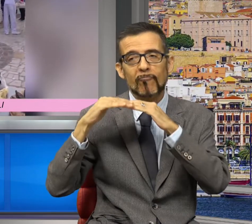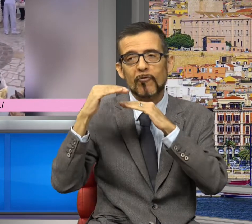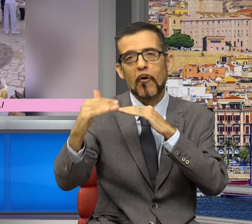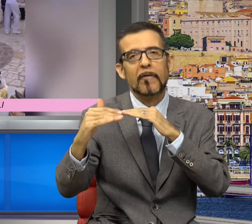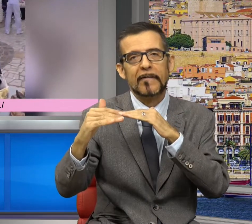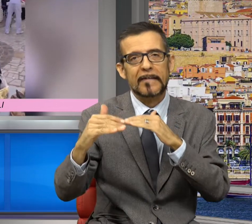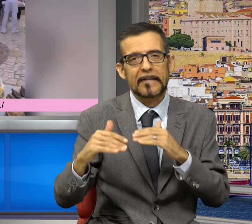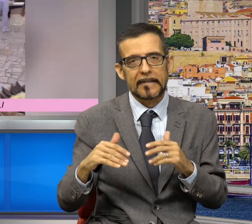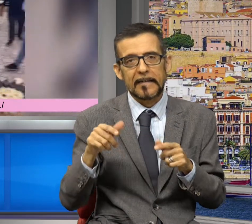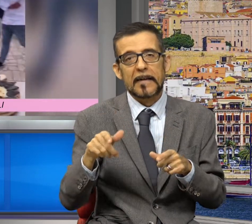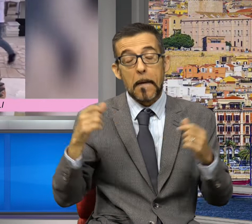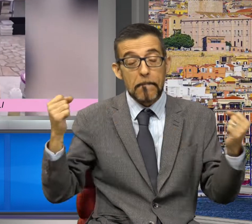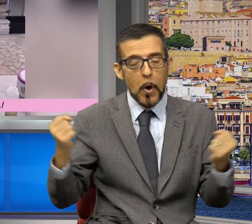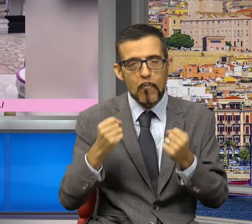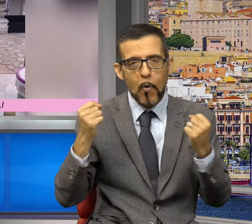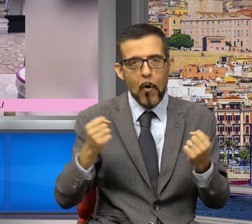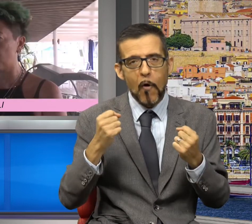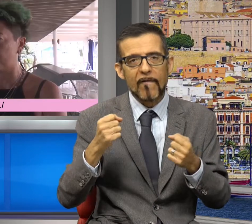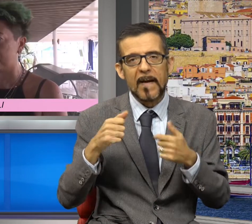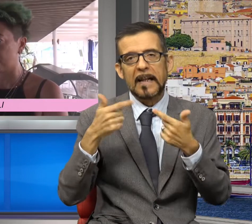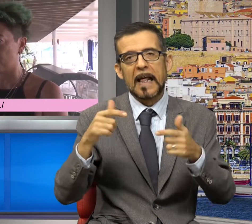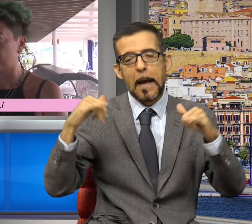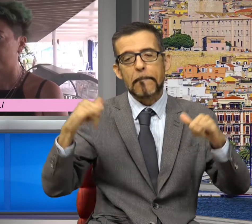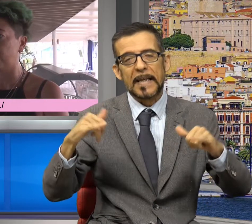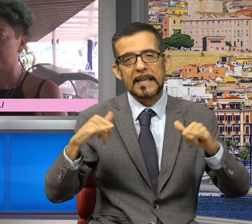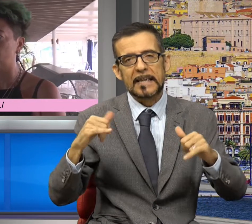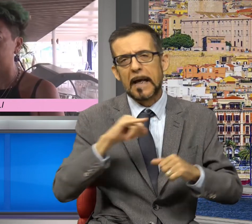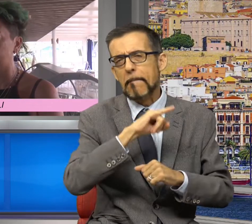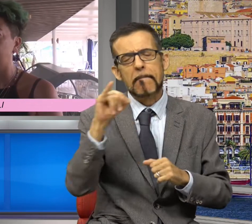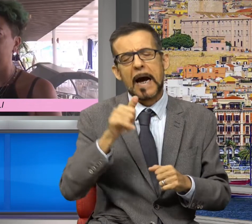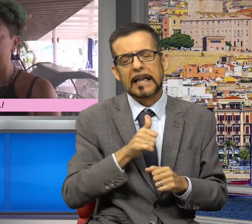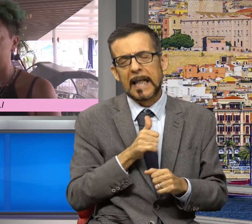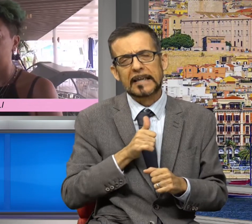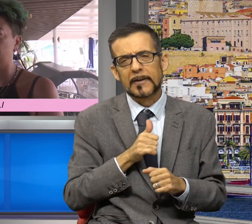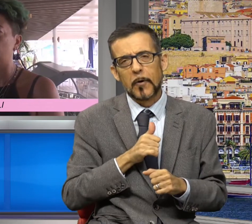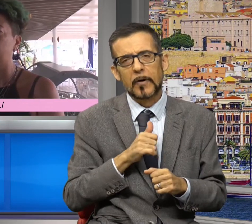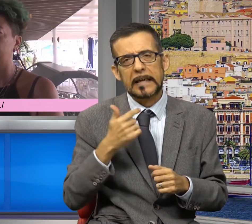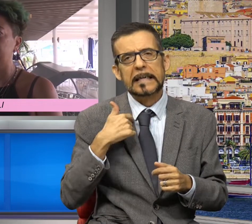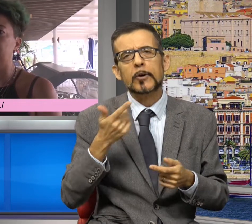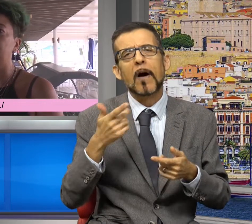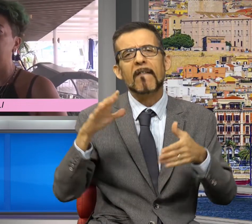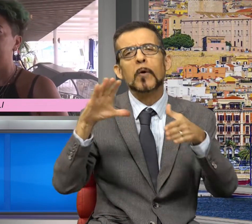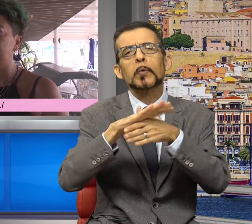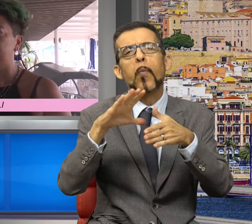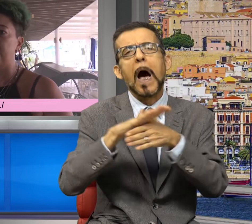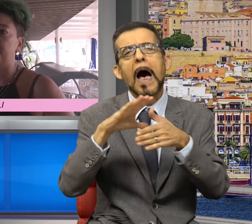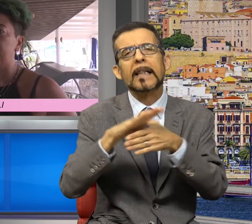a esaltare la pizza. Non si vince mai da soli. Io avevo una squadra alle spalle, una squadra fatta dai